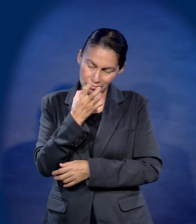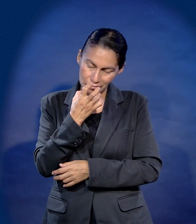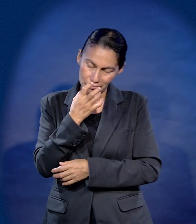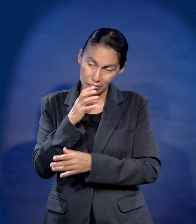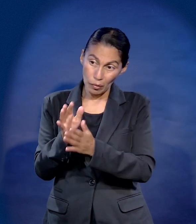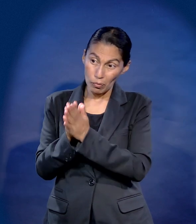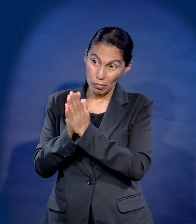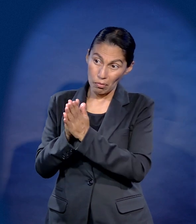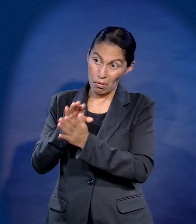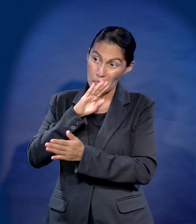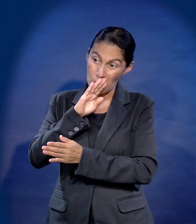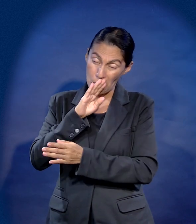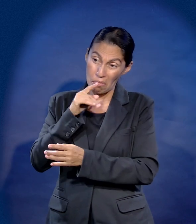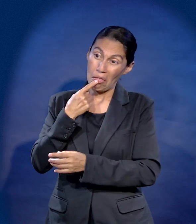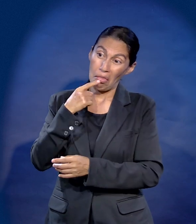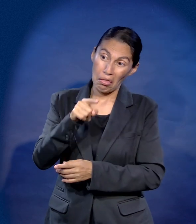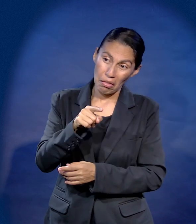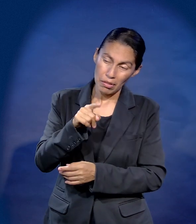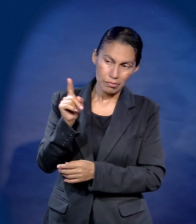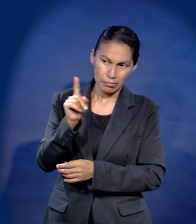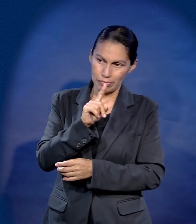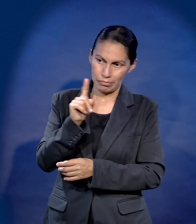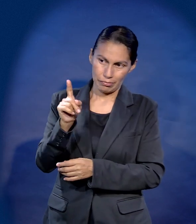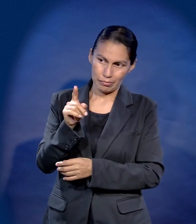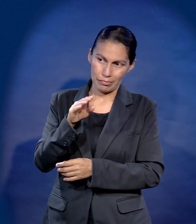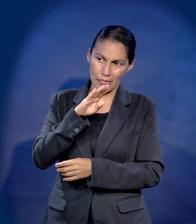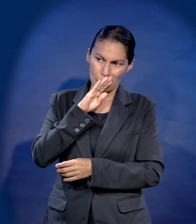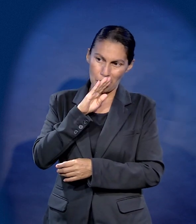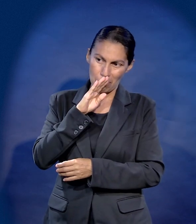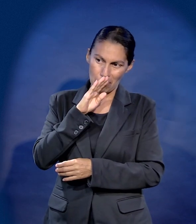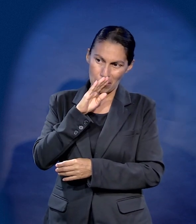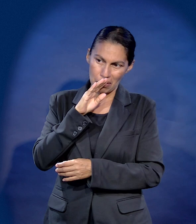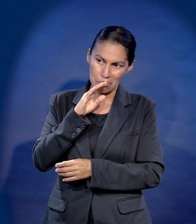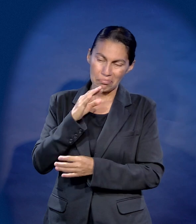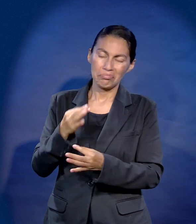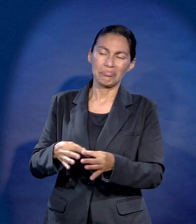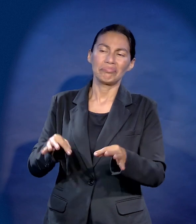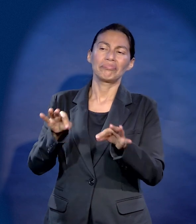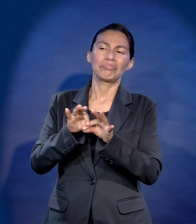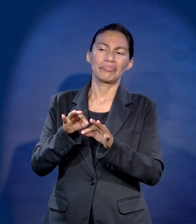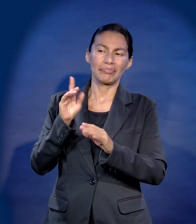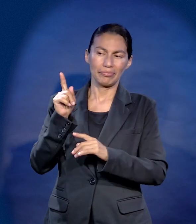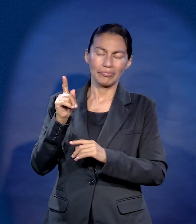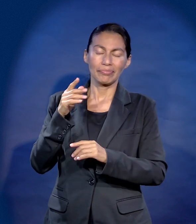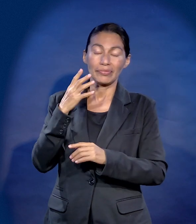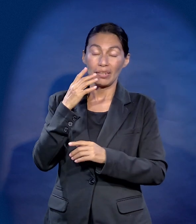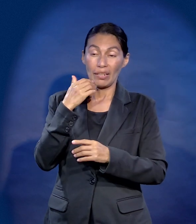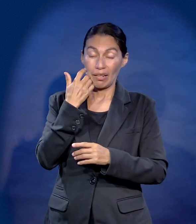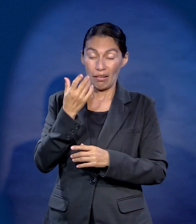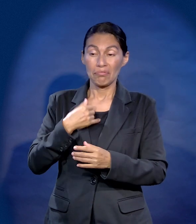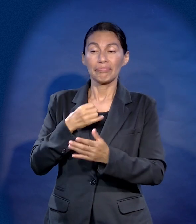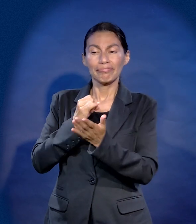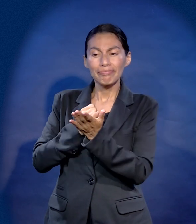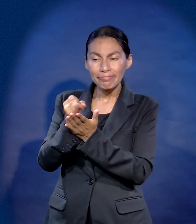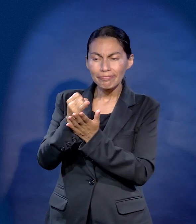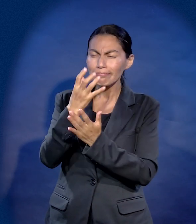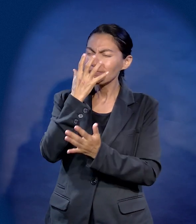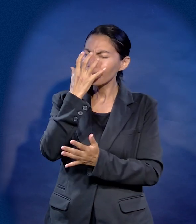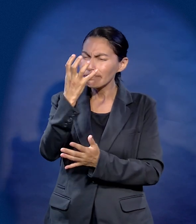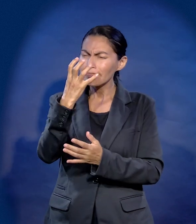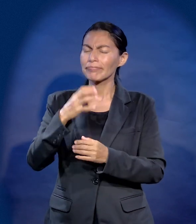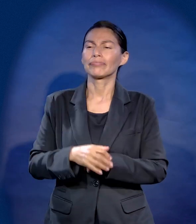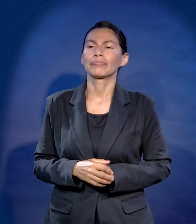Por favor, nadie juzgue a mi mami. Mi mami es una gran mami. Quería que tomara las decisiones